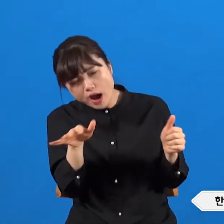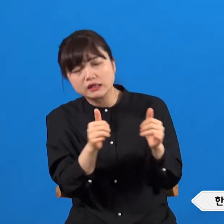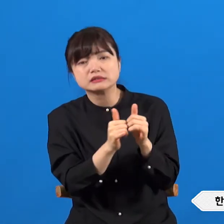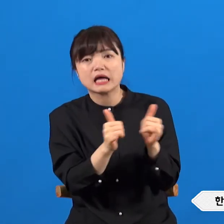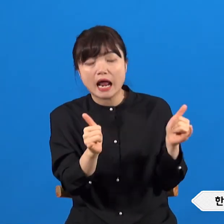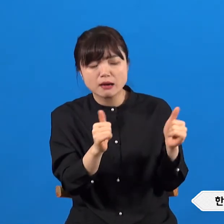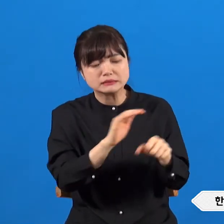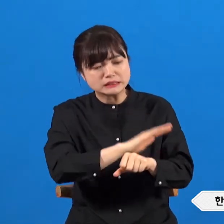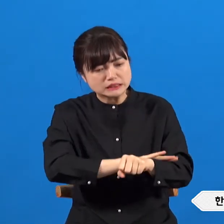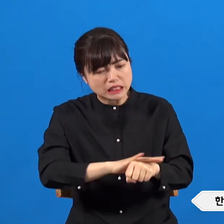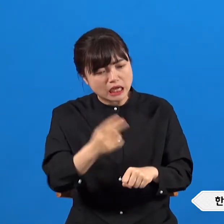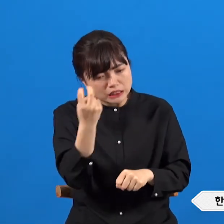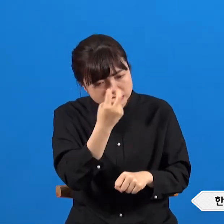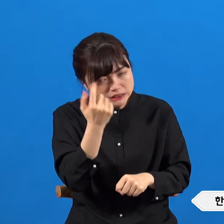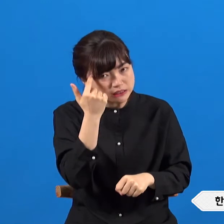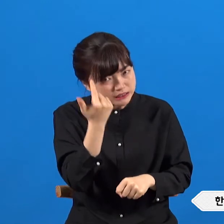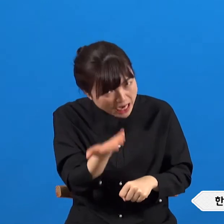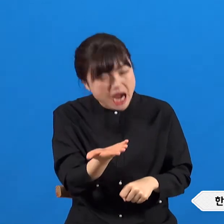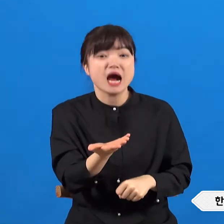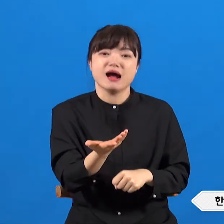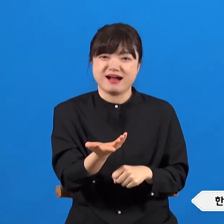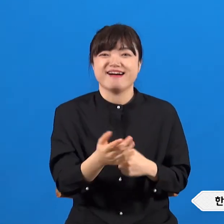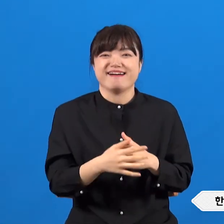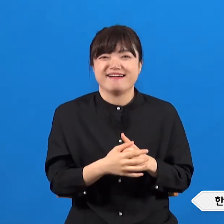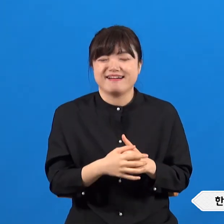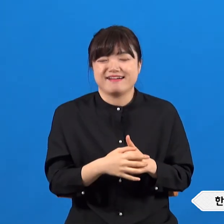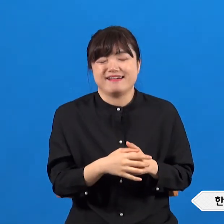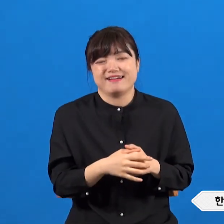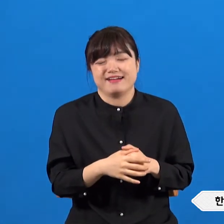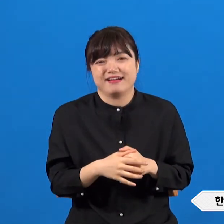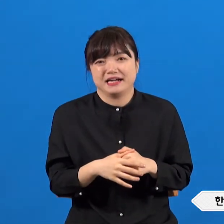잘 돌아보았느냐 아니냐 그것이라고 합니다.